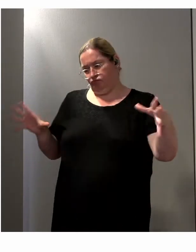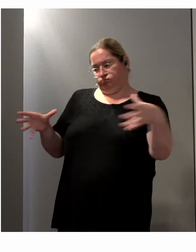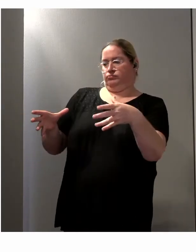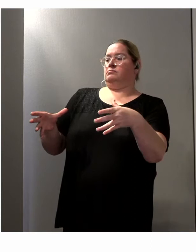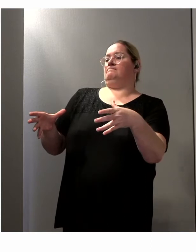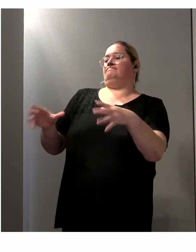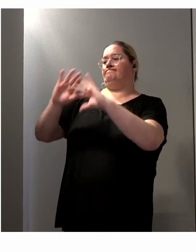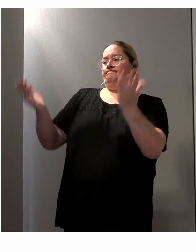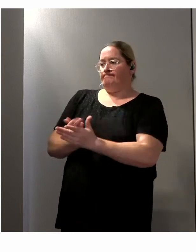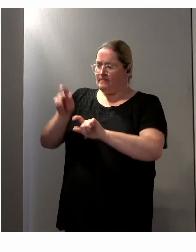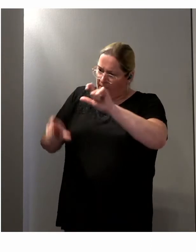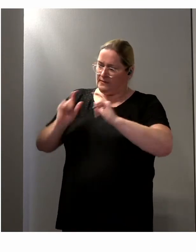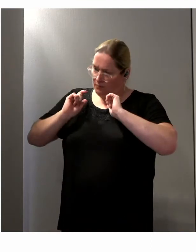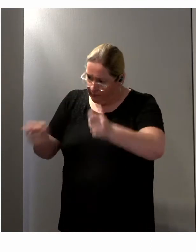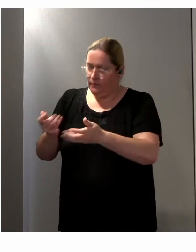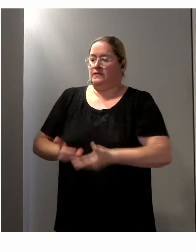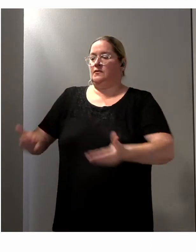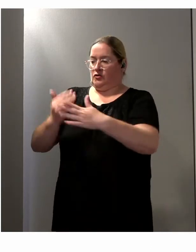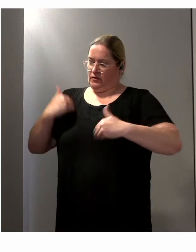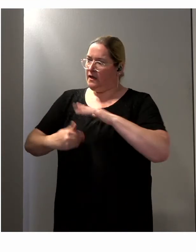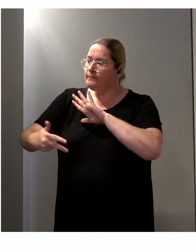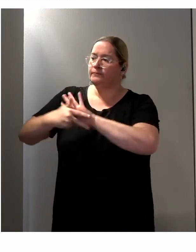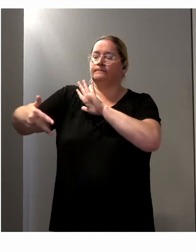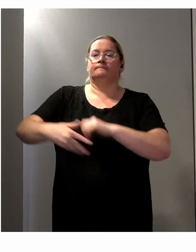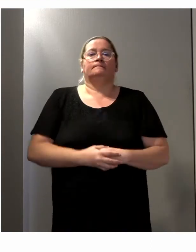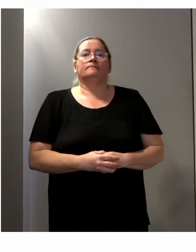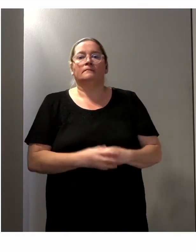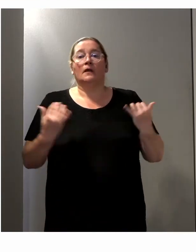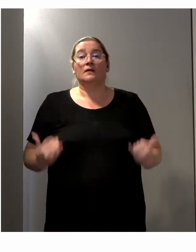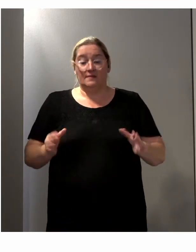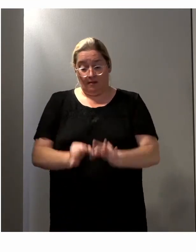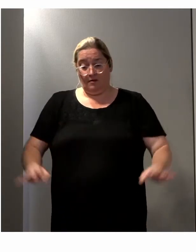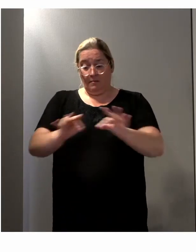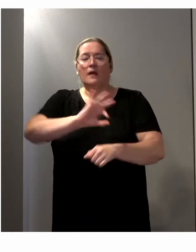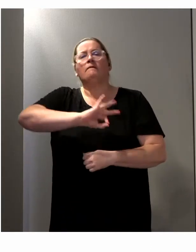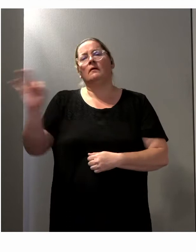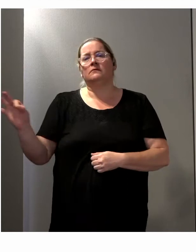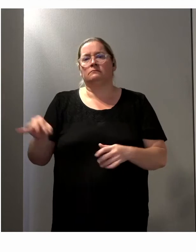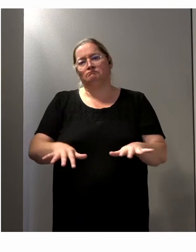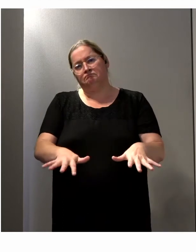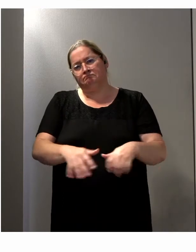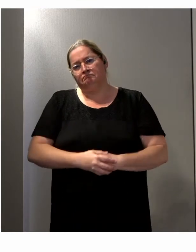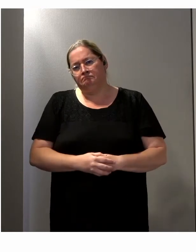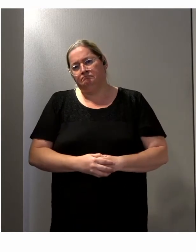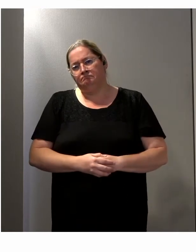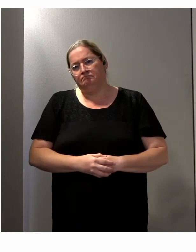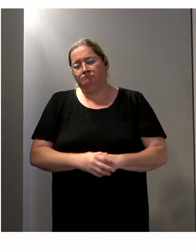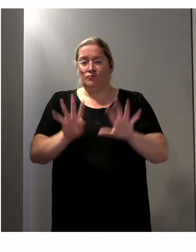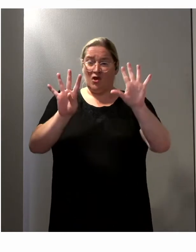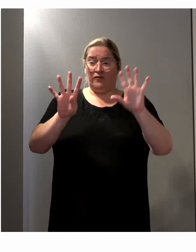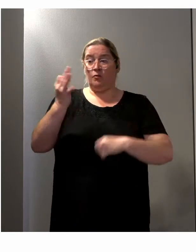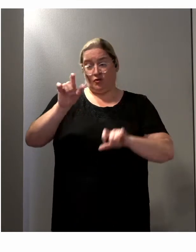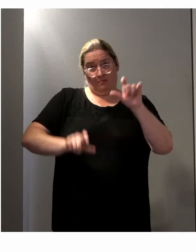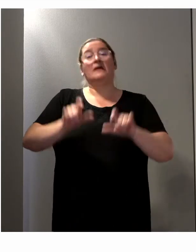handicap. Quand on fait ça en France, par exemple, on s'aperçoit qu'en France, il y a à peu près 9% de personnes qui sont en ce sens-là considérées